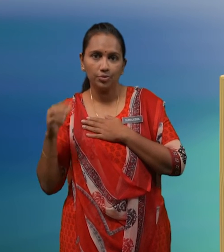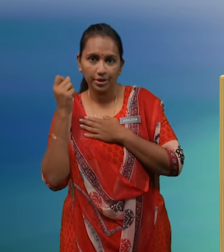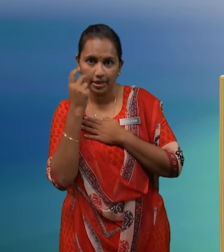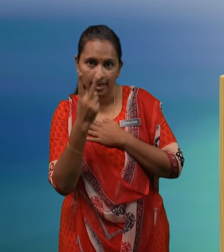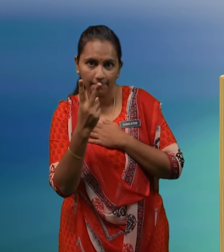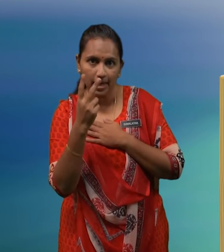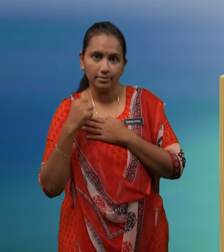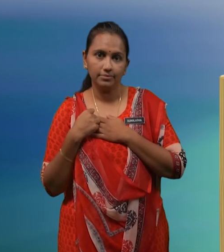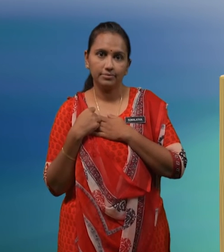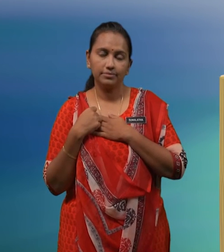Murid-murid nampak?